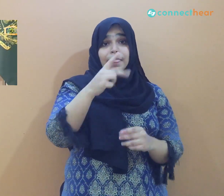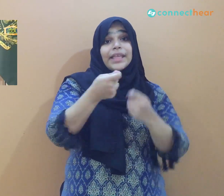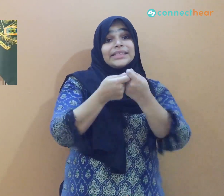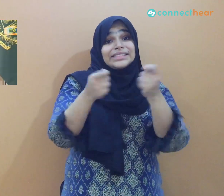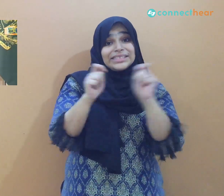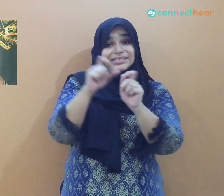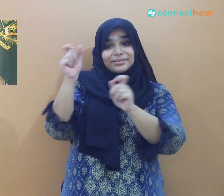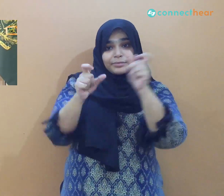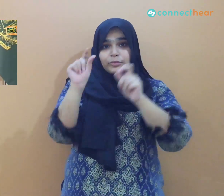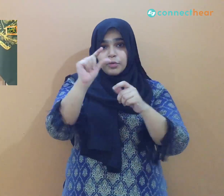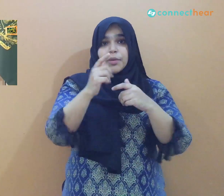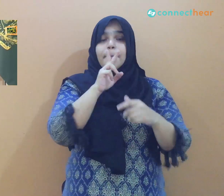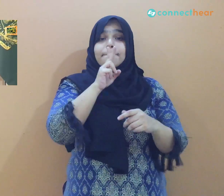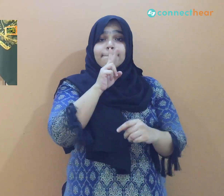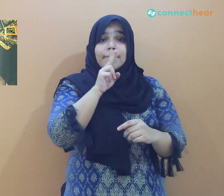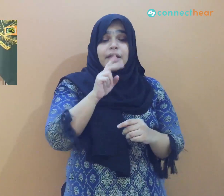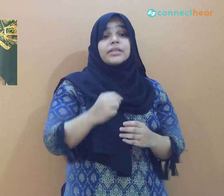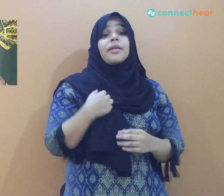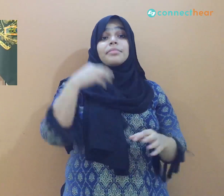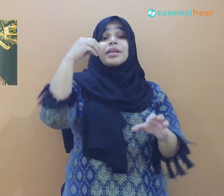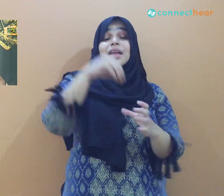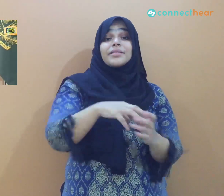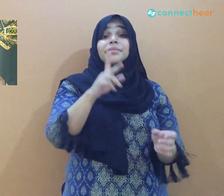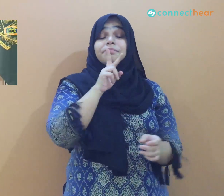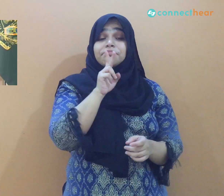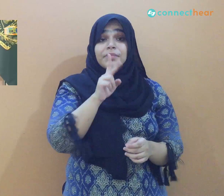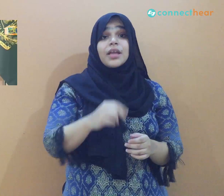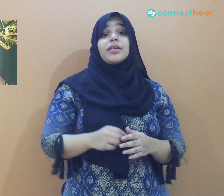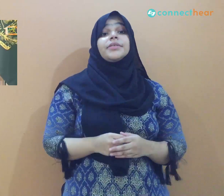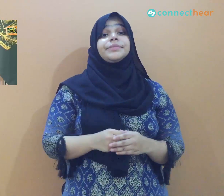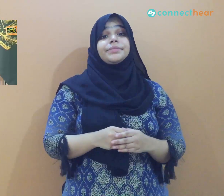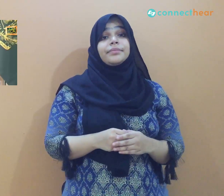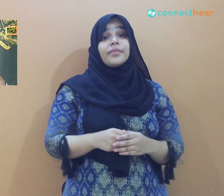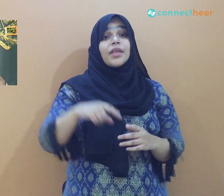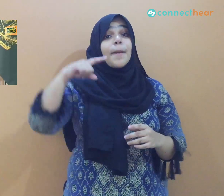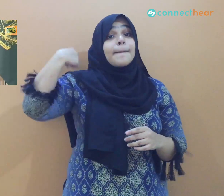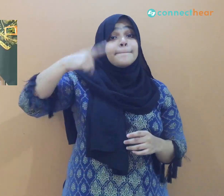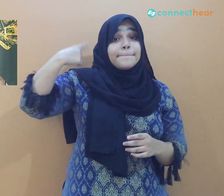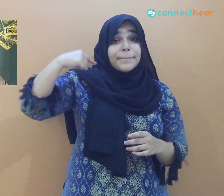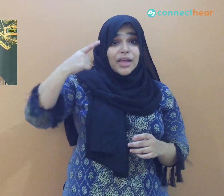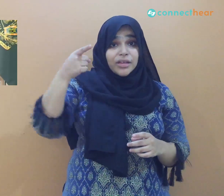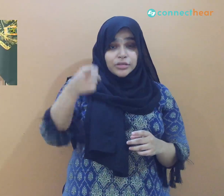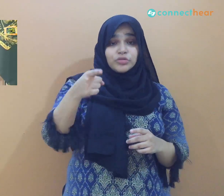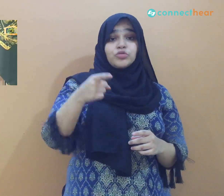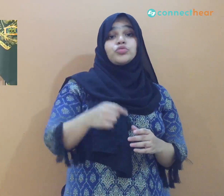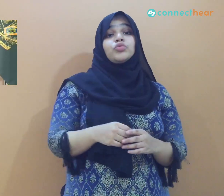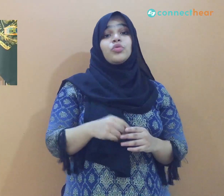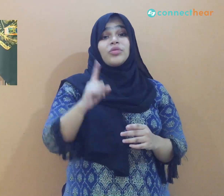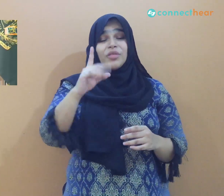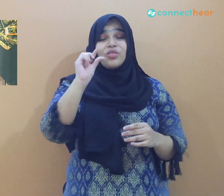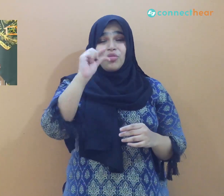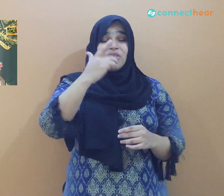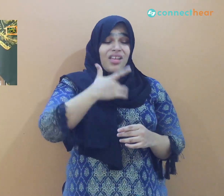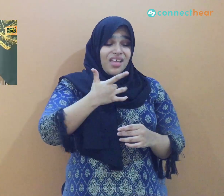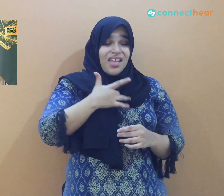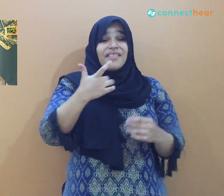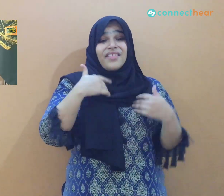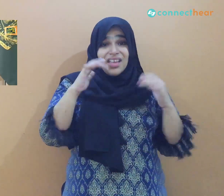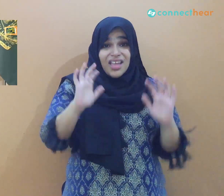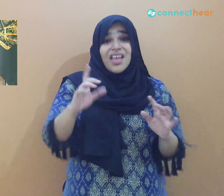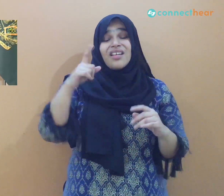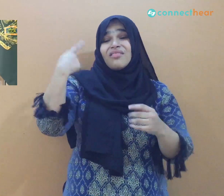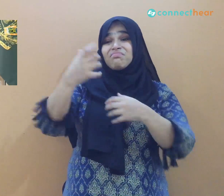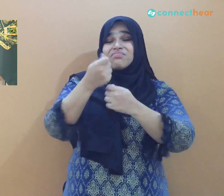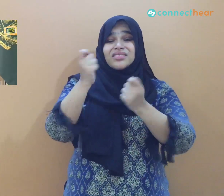آپ سے بات کر لے. جو آخر میں بات کرنا چاہتا ہوں کہ مزدوروں کے لیے جو مجھے سب سے زیادہ احساس ہے کہ ہمارے لوگ جو بے روزگار